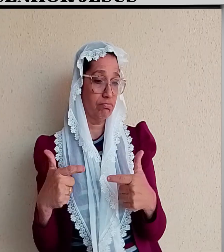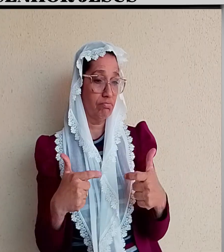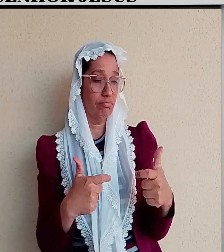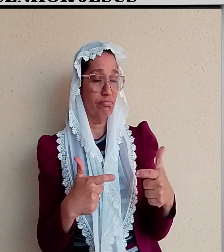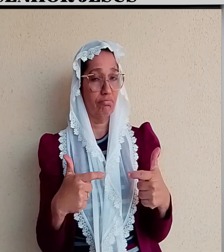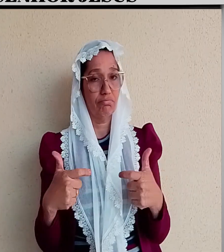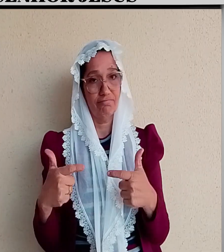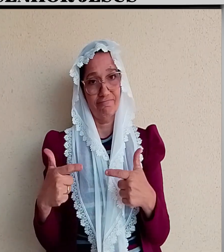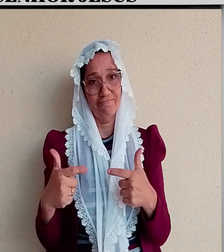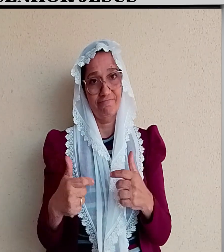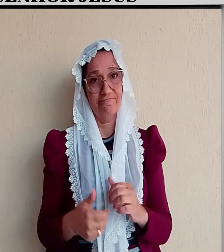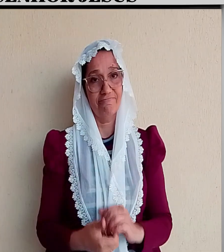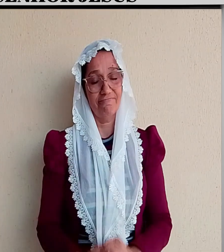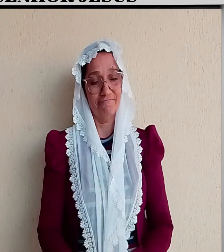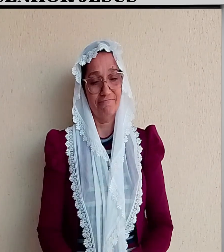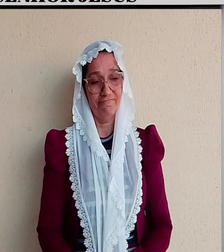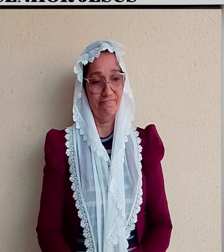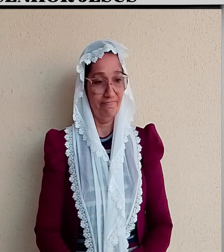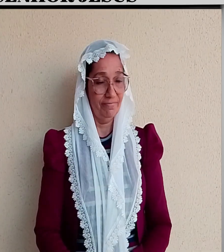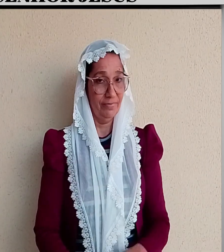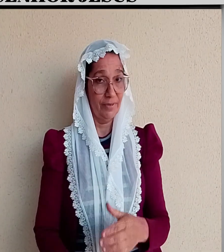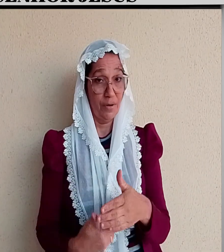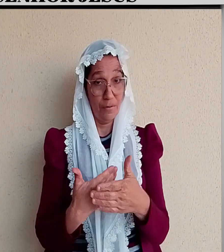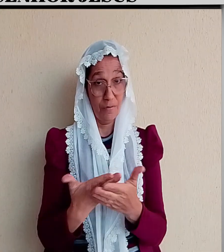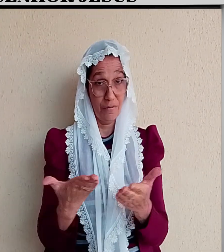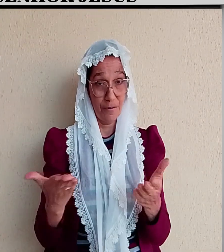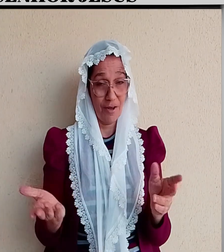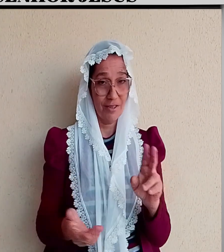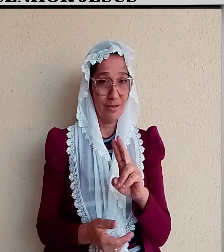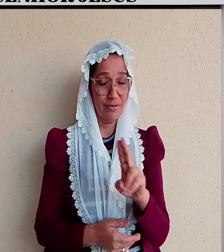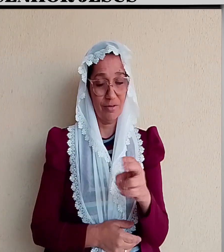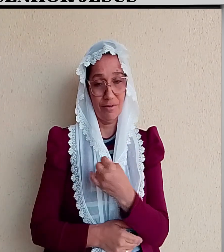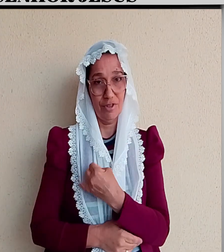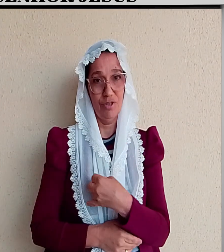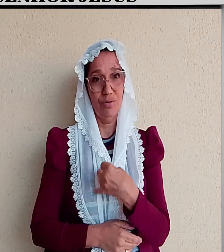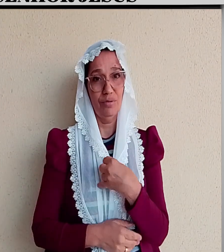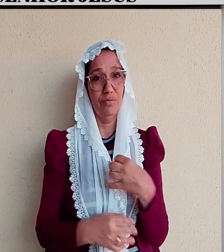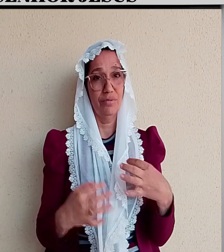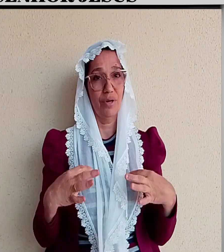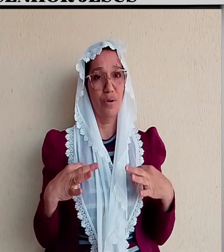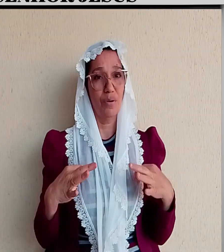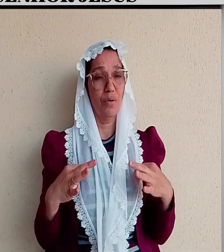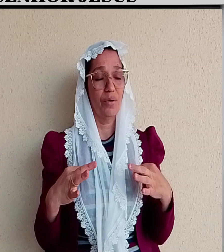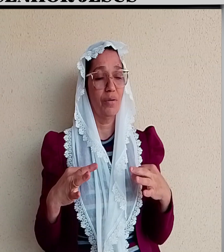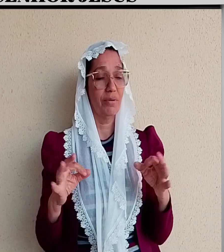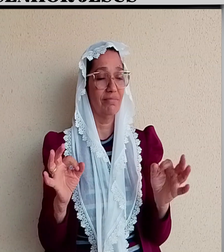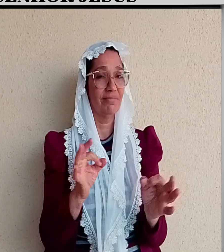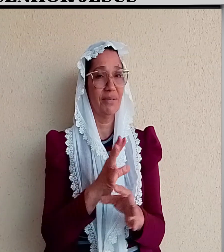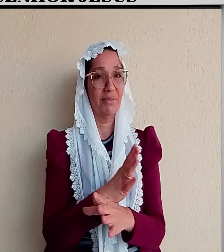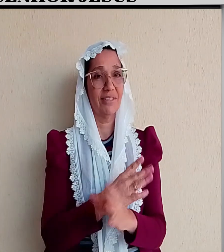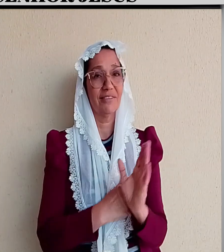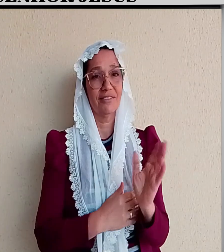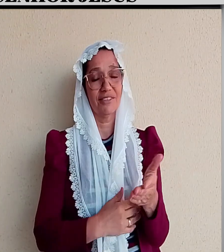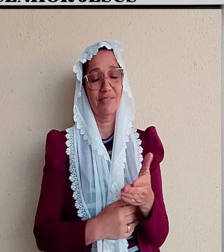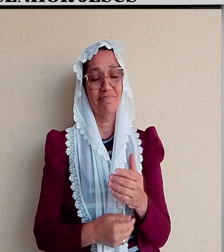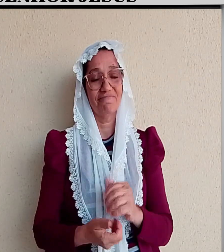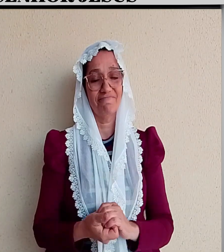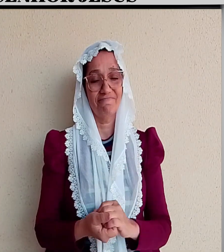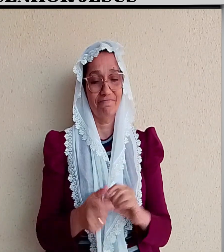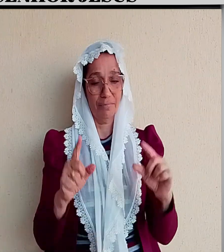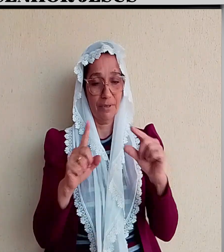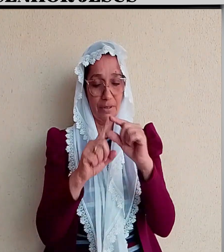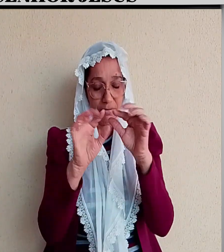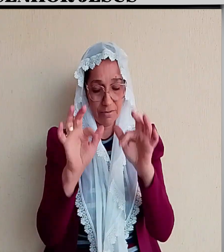chamado de João, o Senhor te diz, já está preparado a tua nova vestimenta. Glória a Jesus. Esta é a palavra do Senhor Deus, seja eternamente louvado.